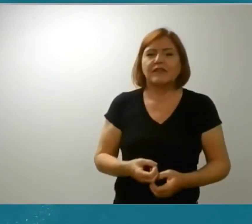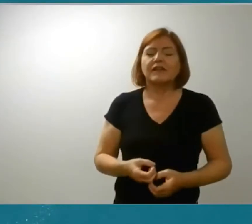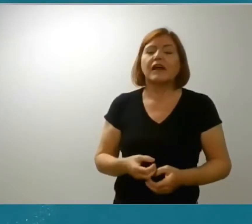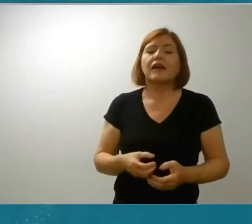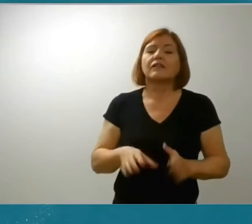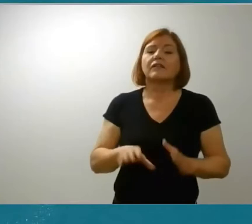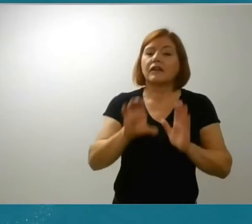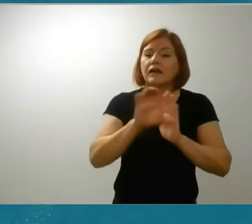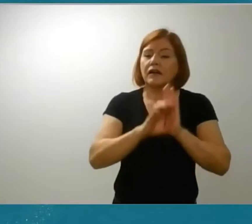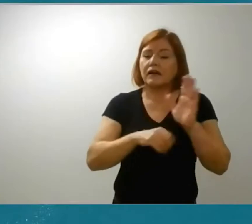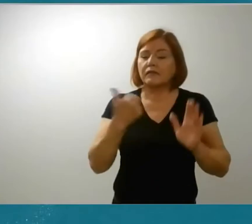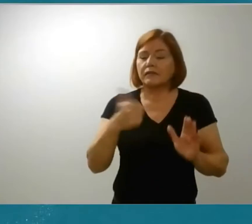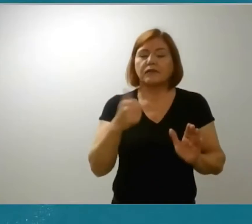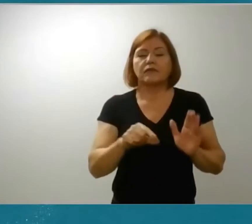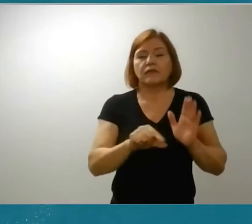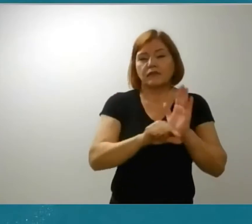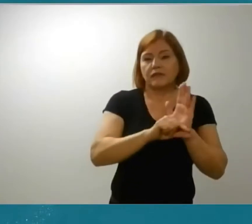Hein?